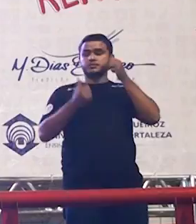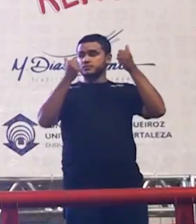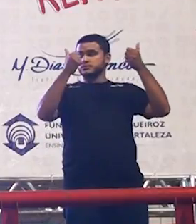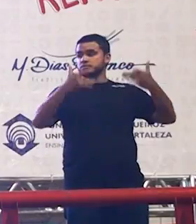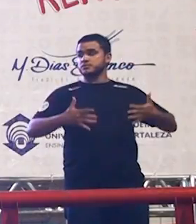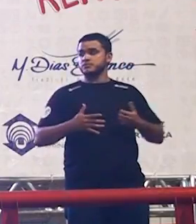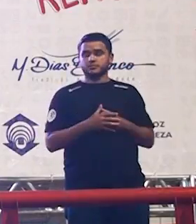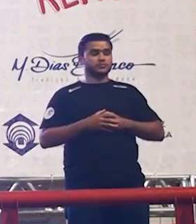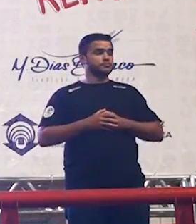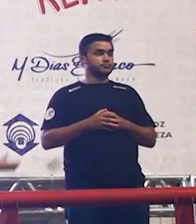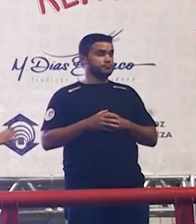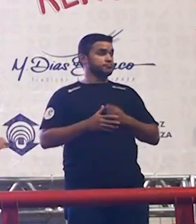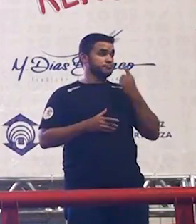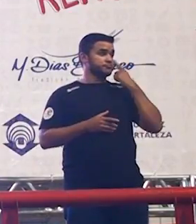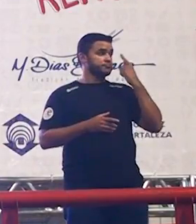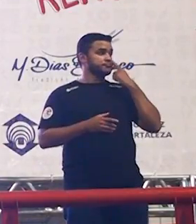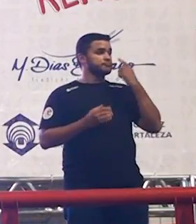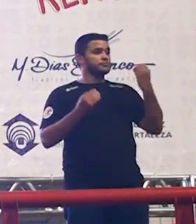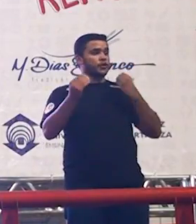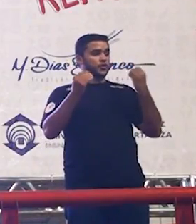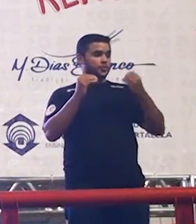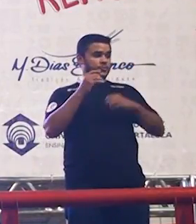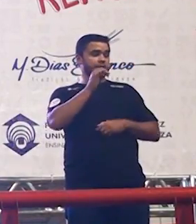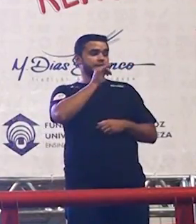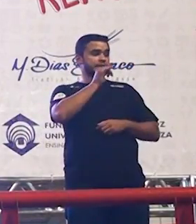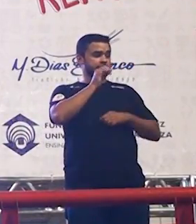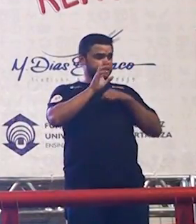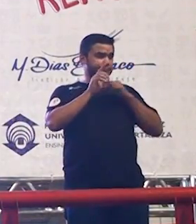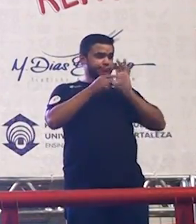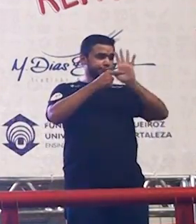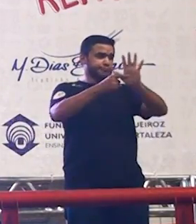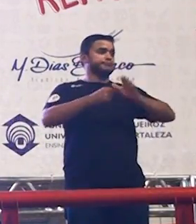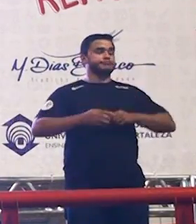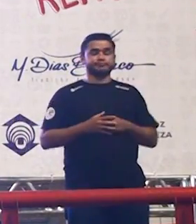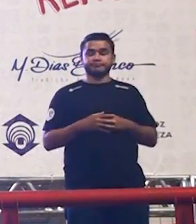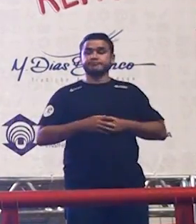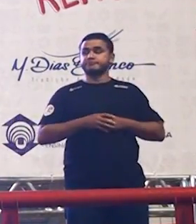que está aqui. Só olha para esse exemplo, o que eu quero de vocês?